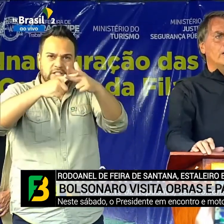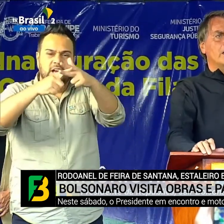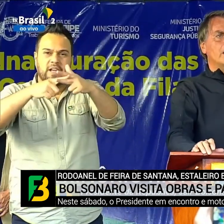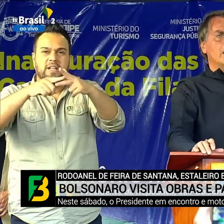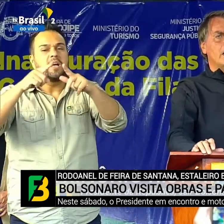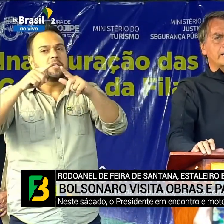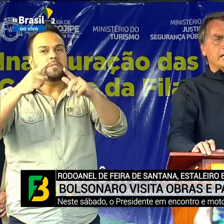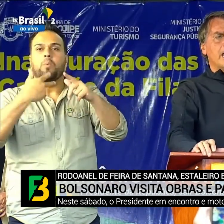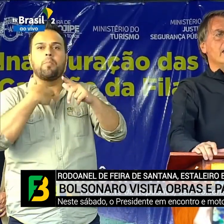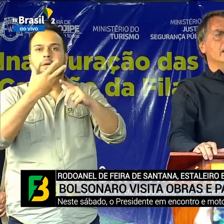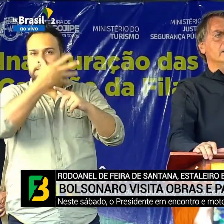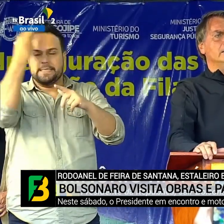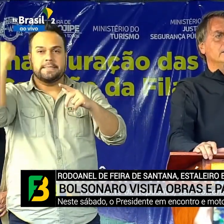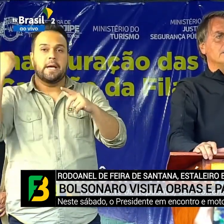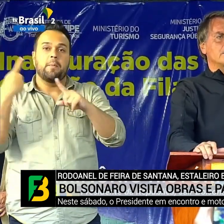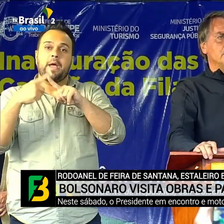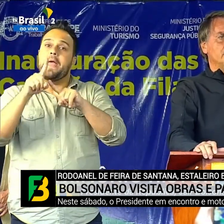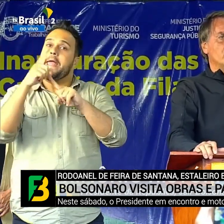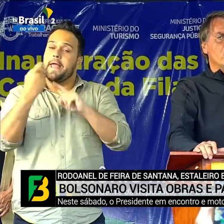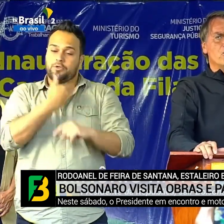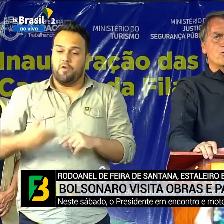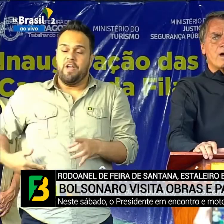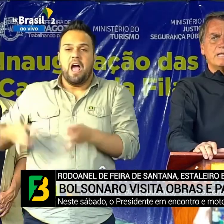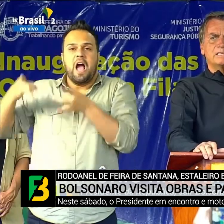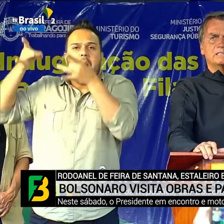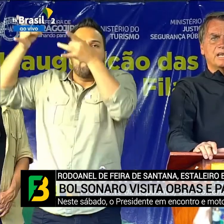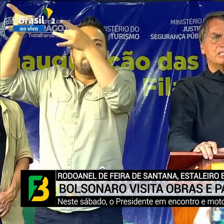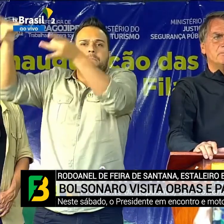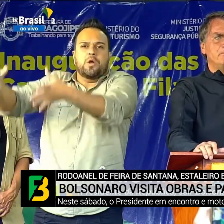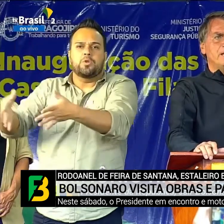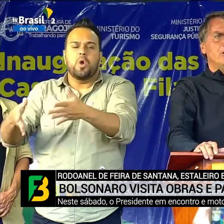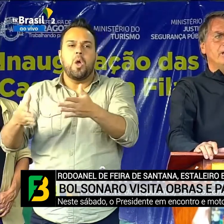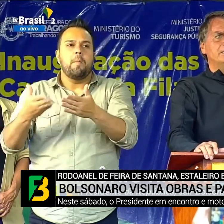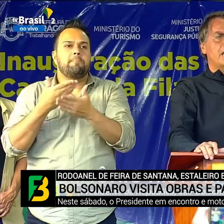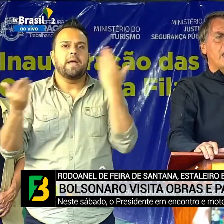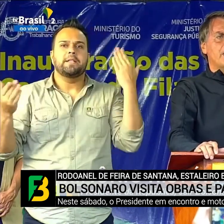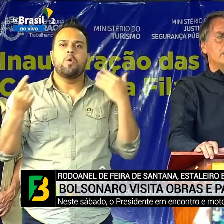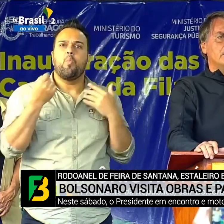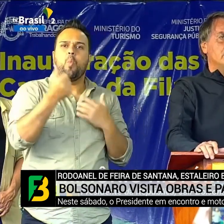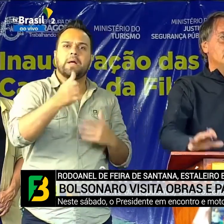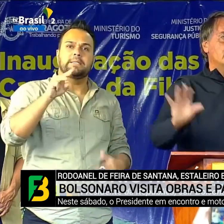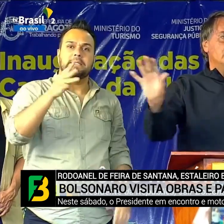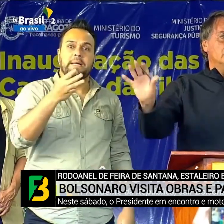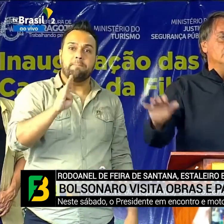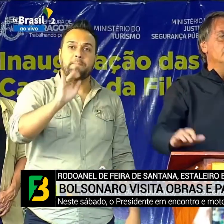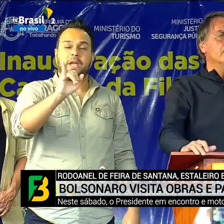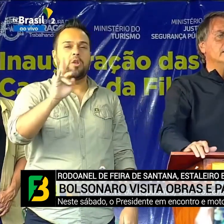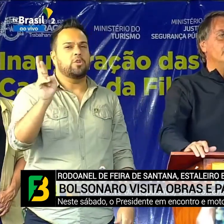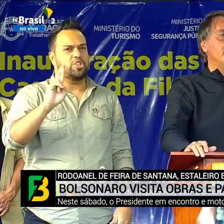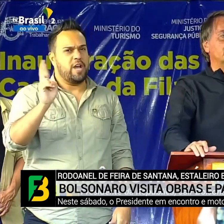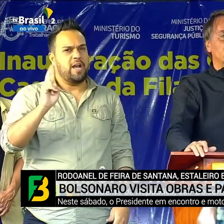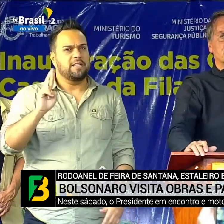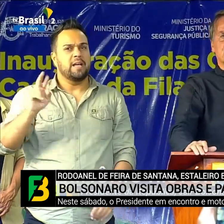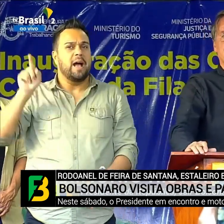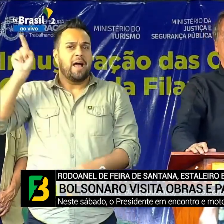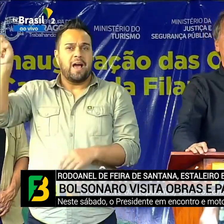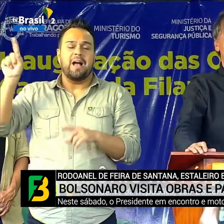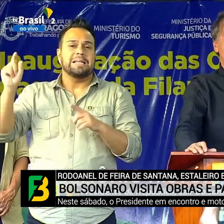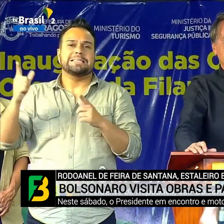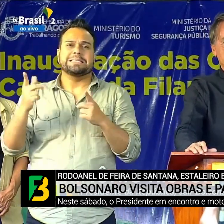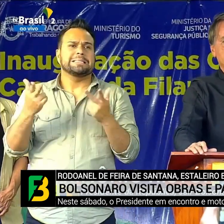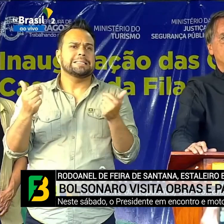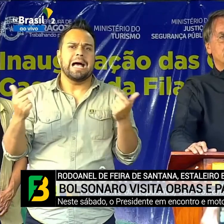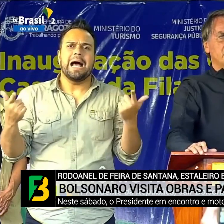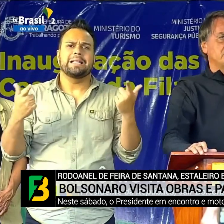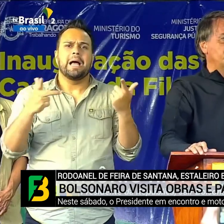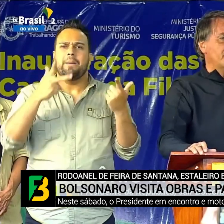abandonou aquela área. Se enterrou quase 3 bilhões de reais e aquilo nada mais produzia